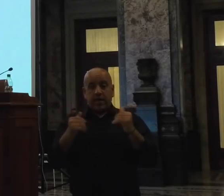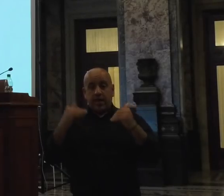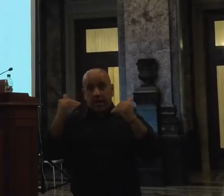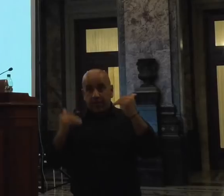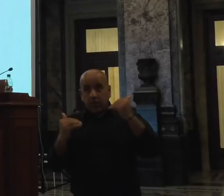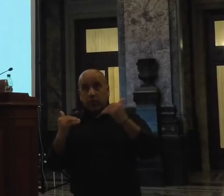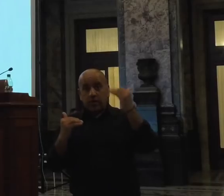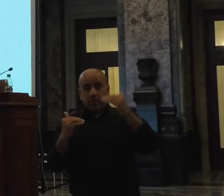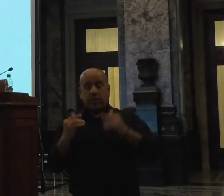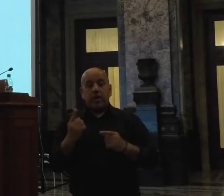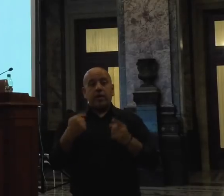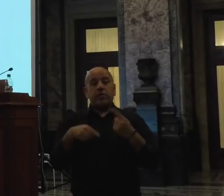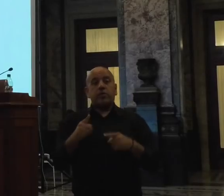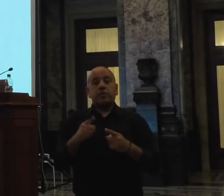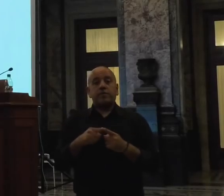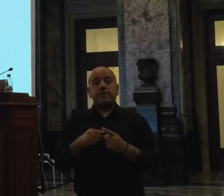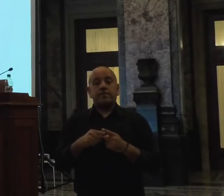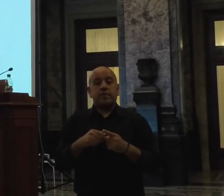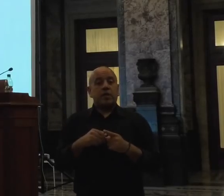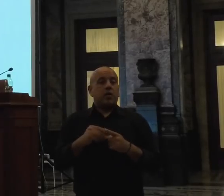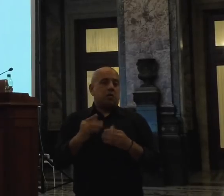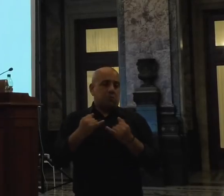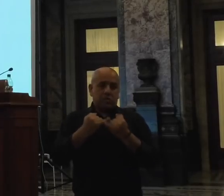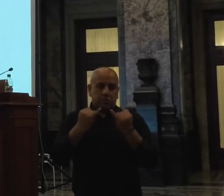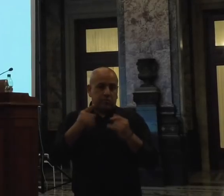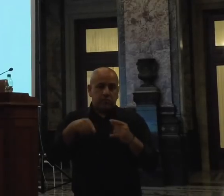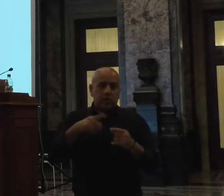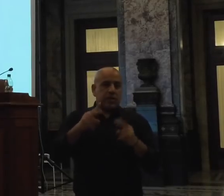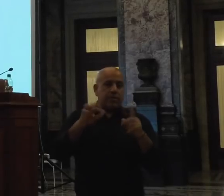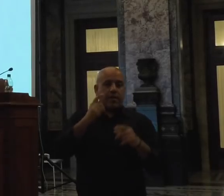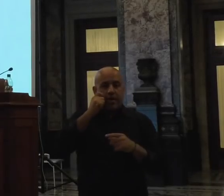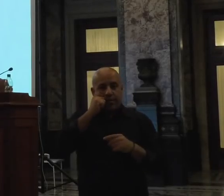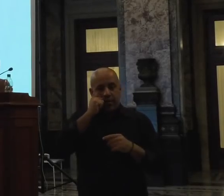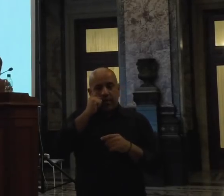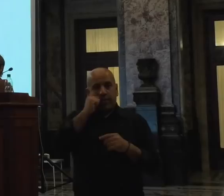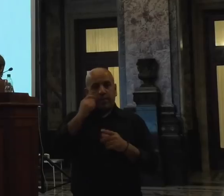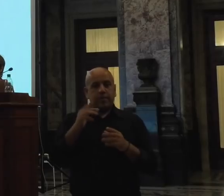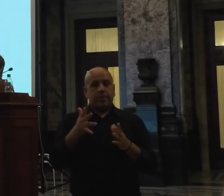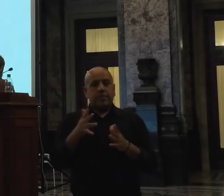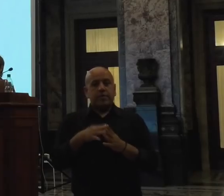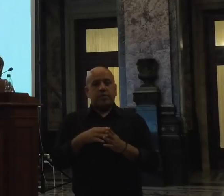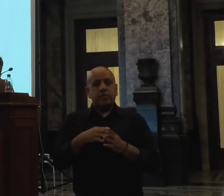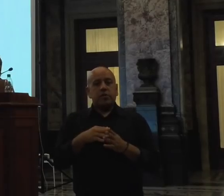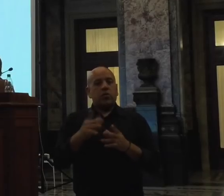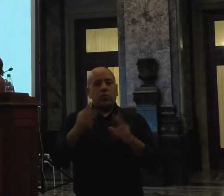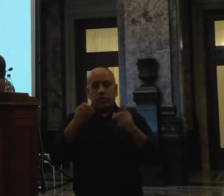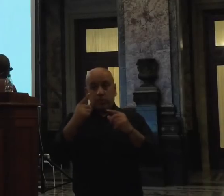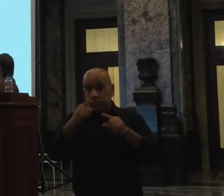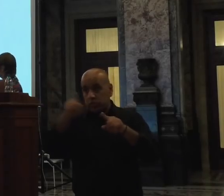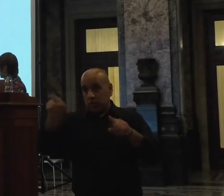alta. Independientemente de dónde estén sentados, de su edad, de tan buenos, que tan buena sea su vista